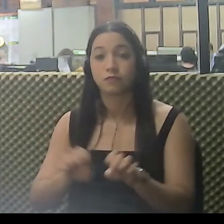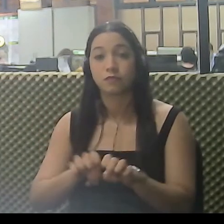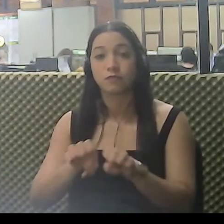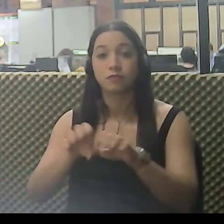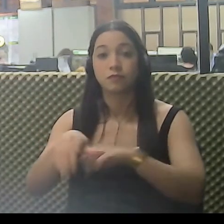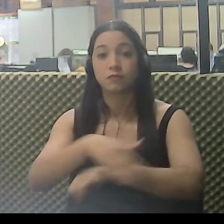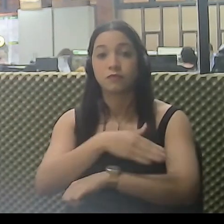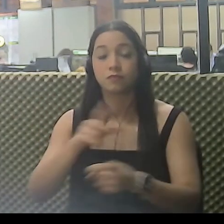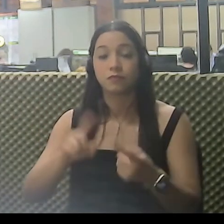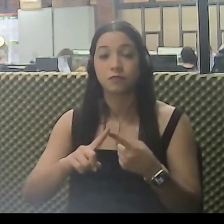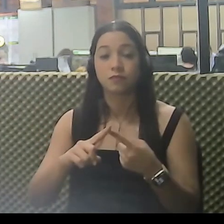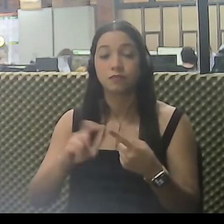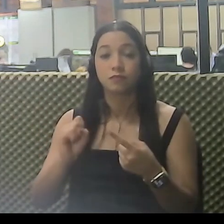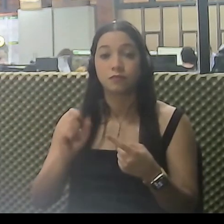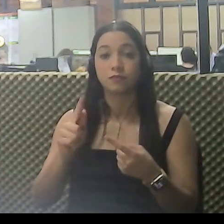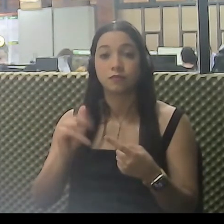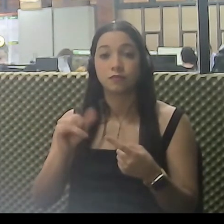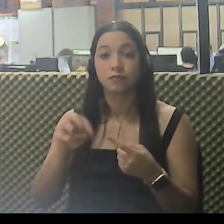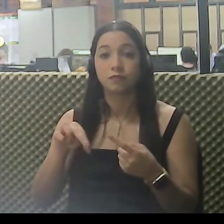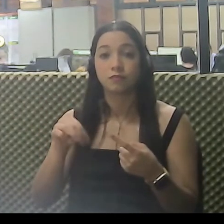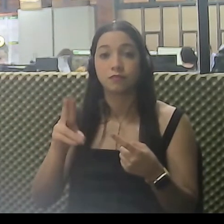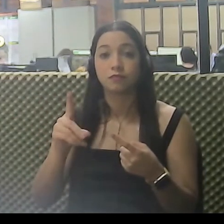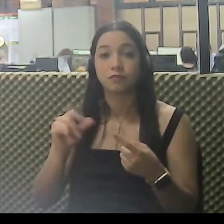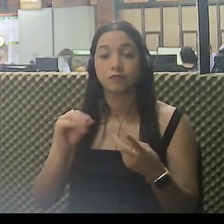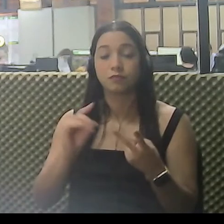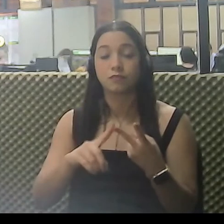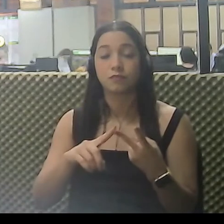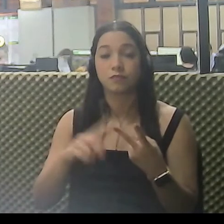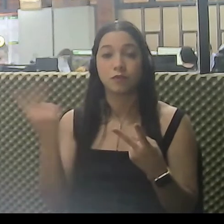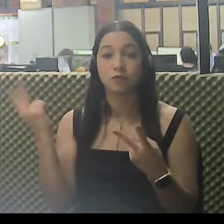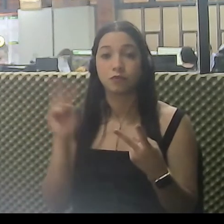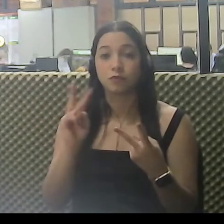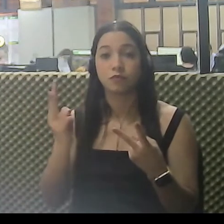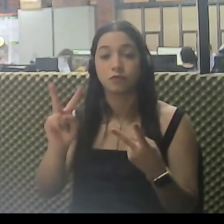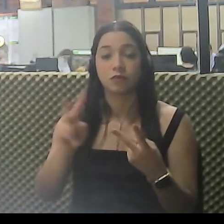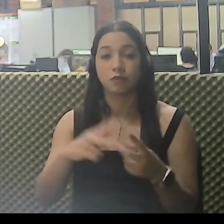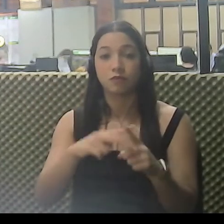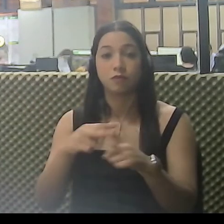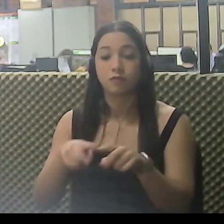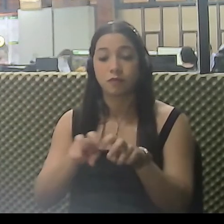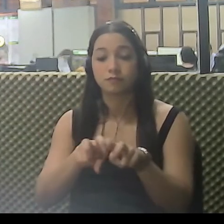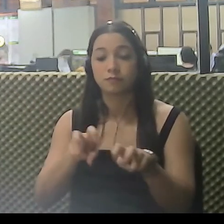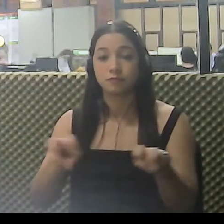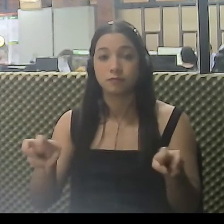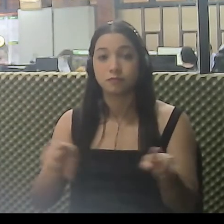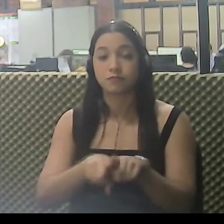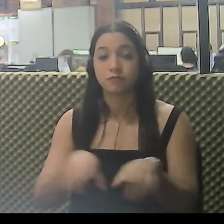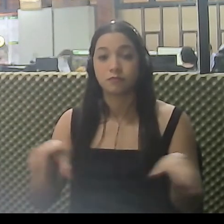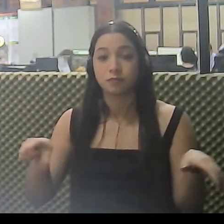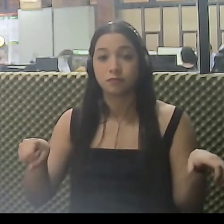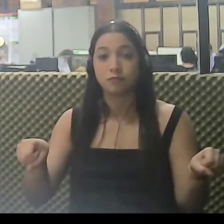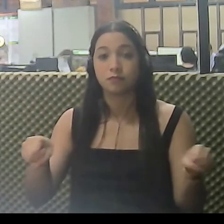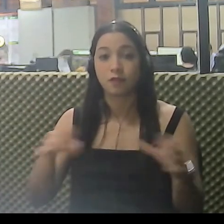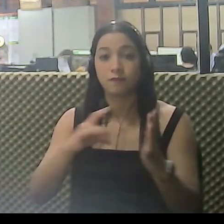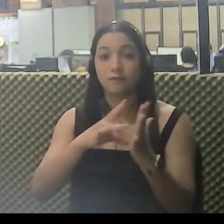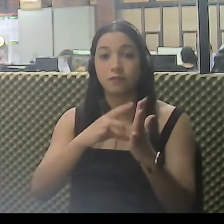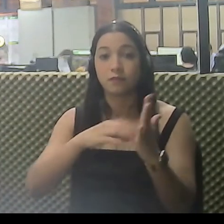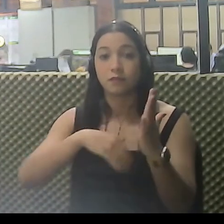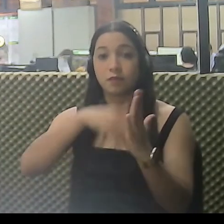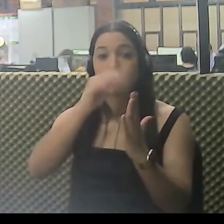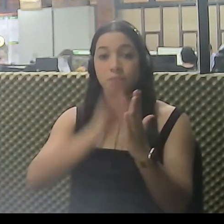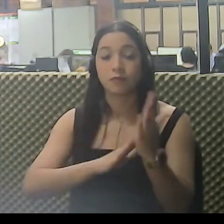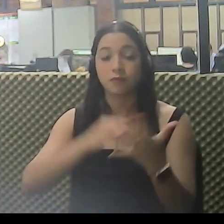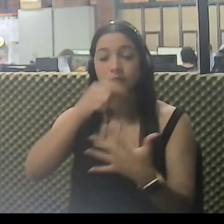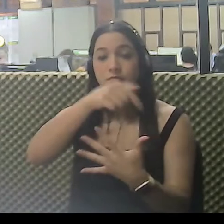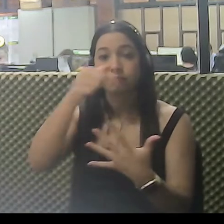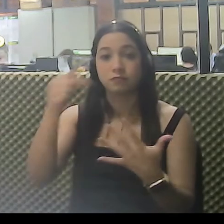das avenidas Segismundo Pereira e João Naves de Ávila e incluem a manutenção de assentos, corrimãos, vidros, pintura,